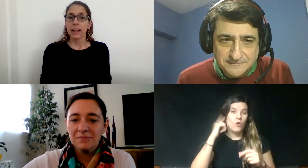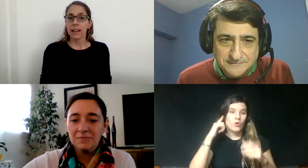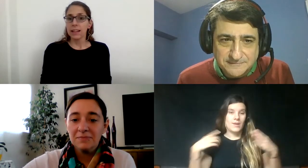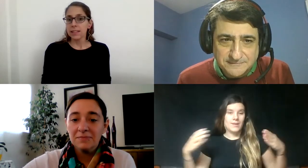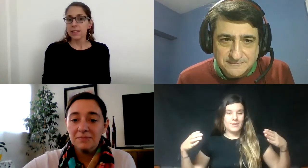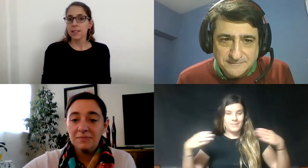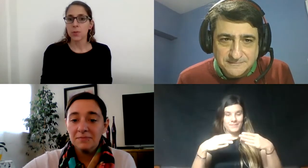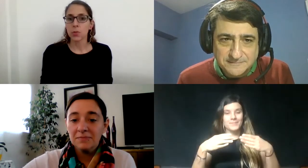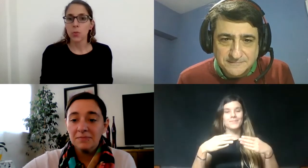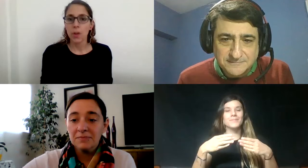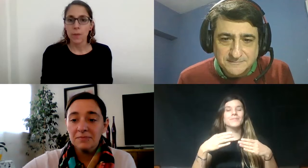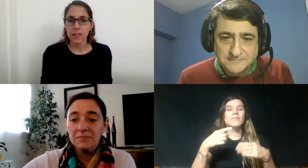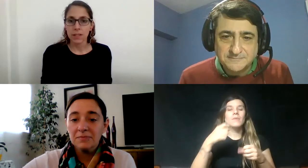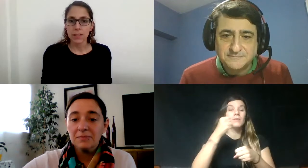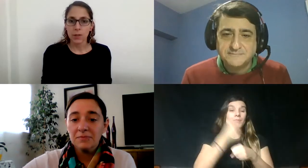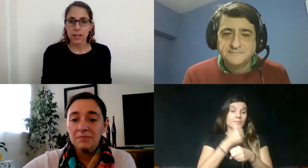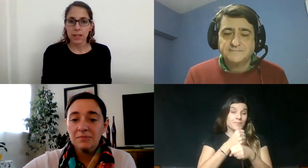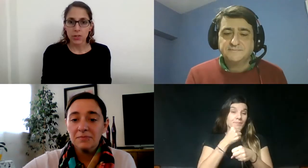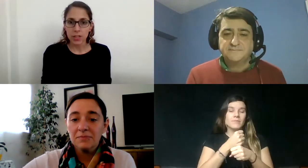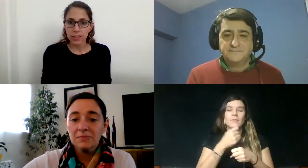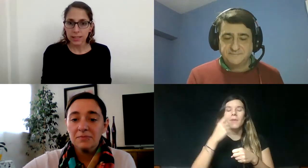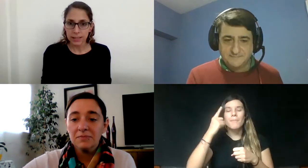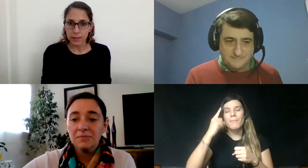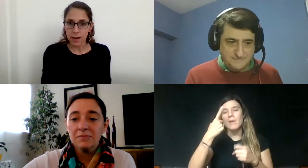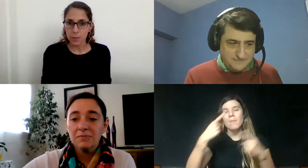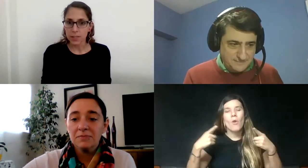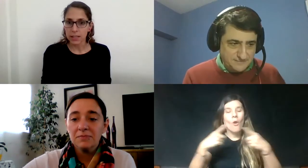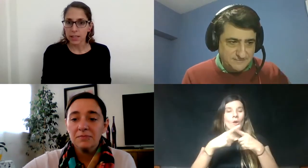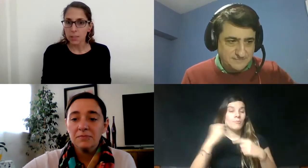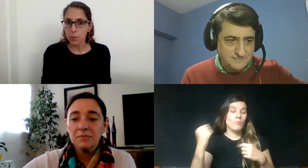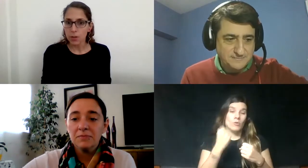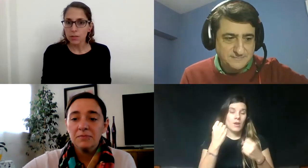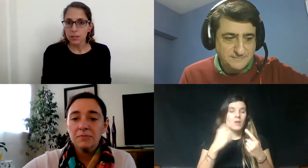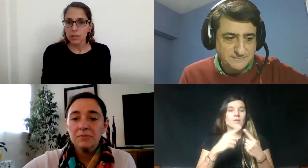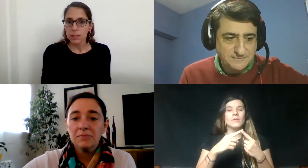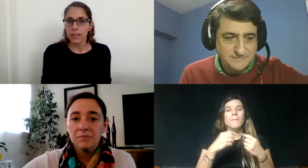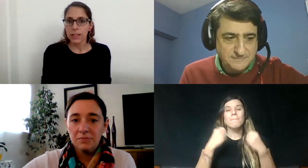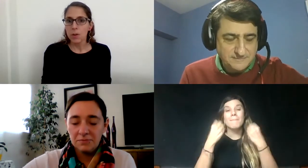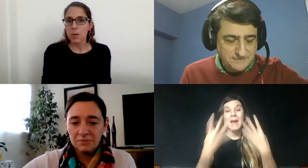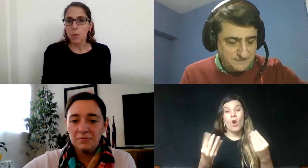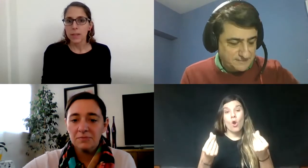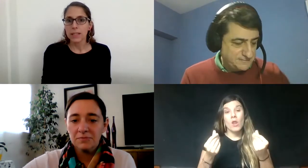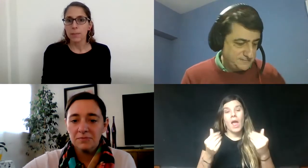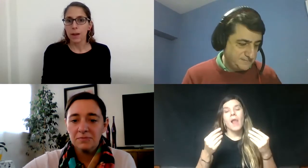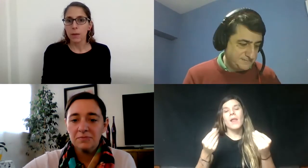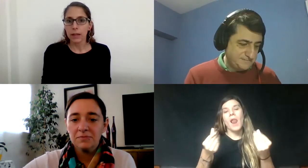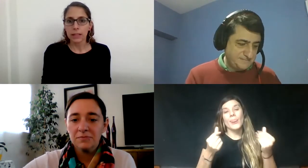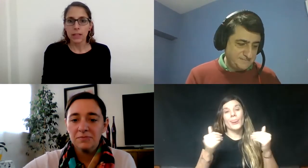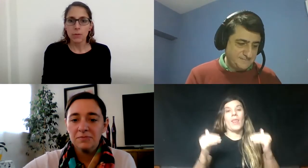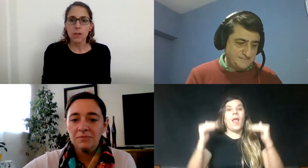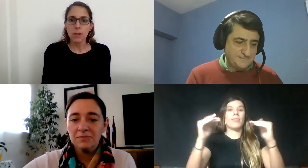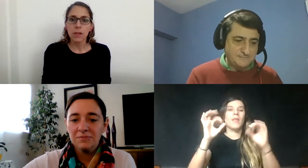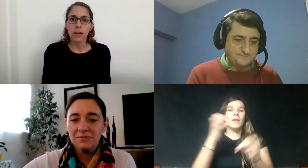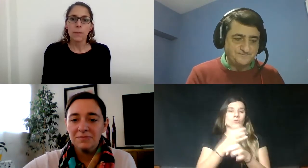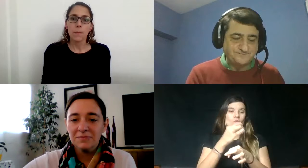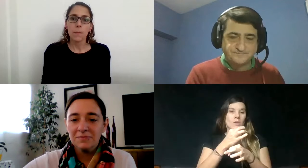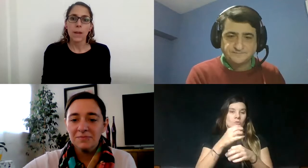En Canales somos un grupo de personas sordas y oyentes que trabajamos en equipo y tenemos como principal